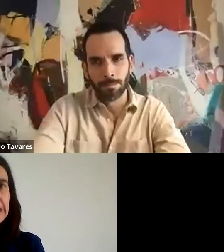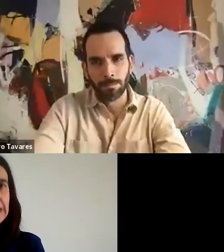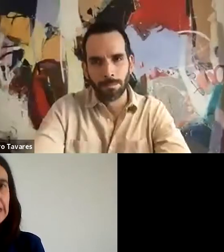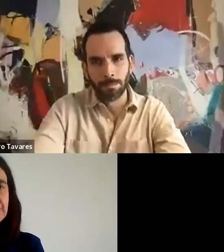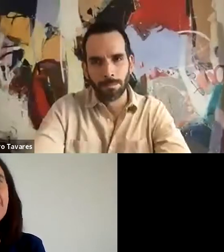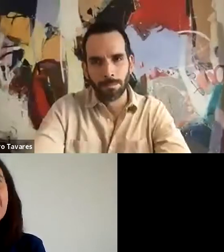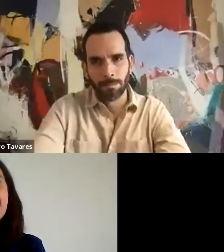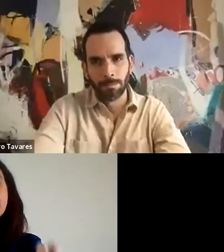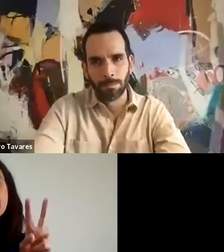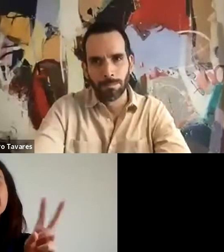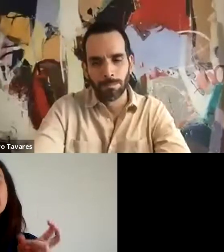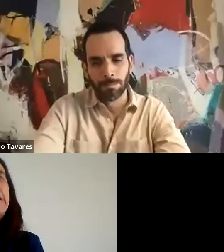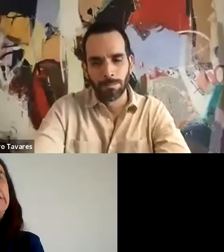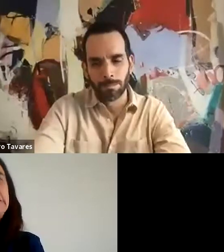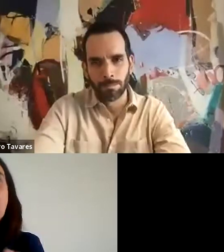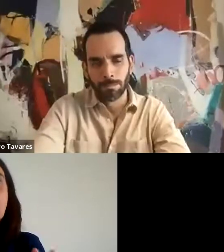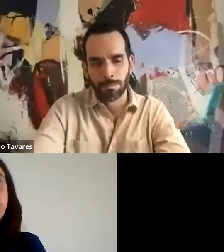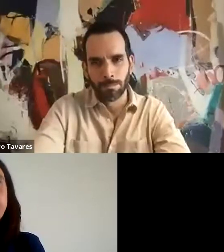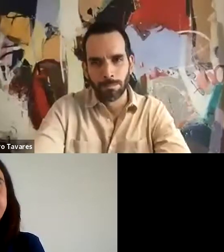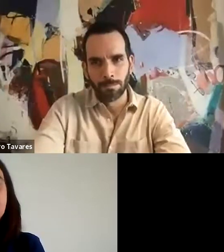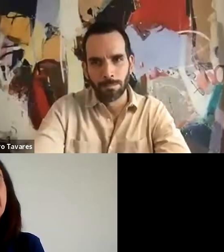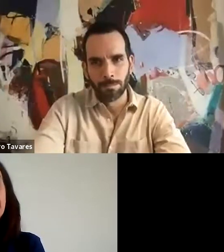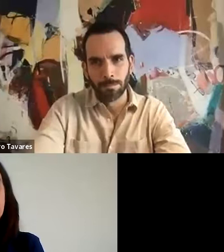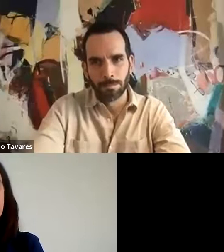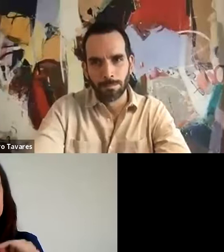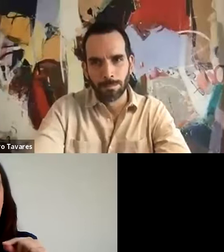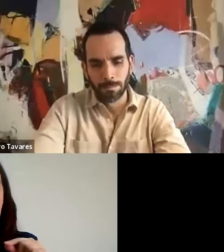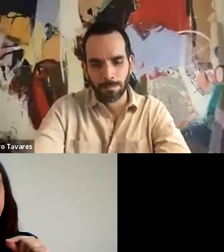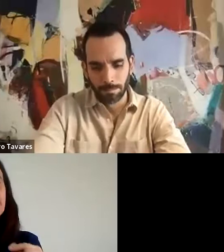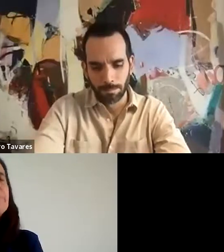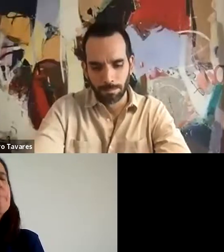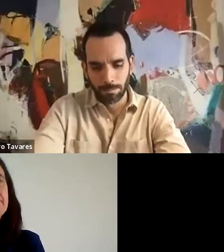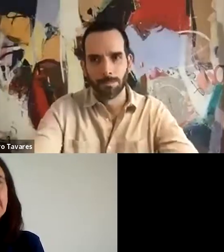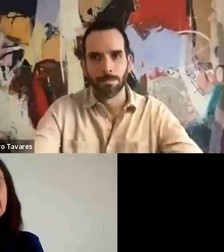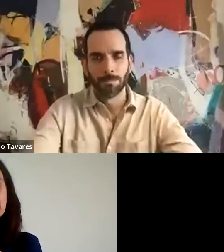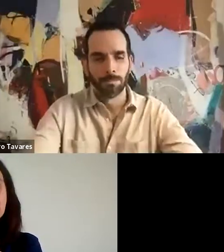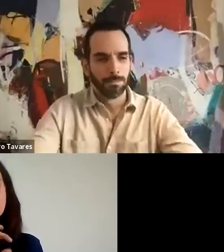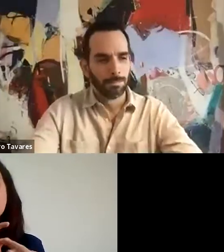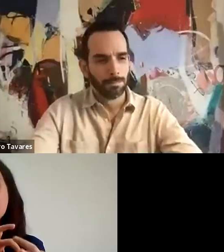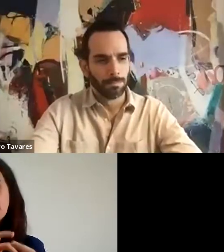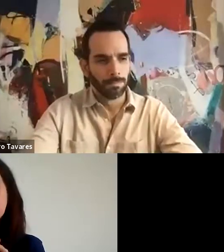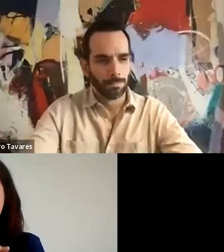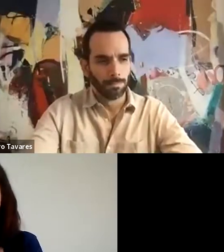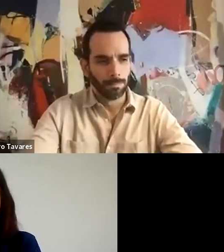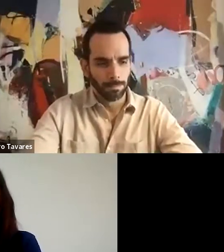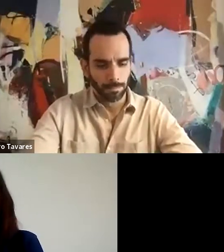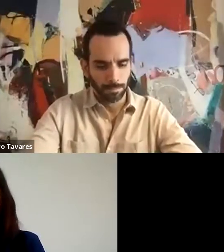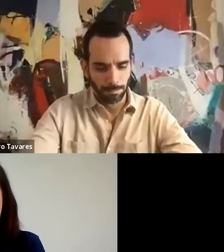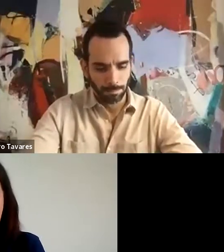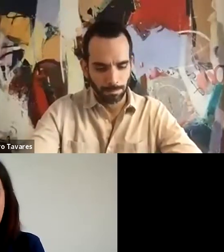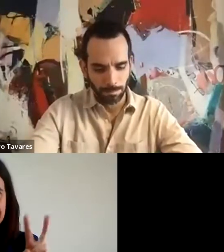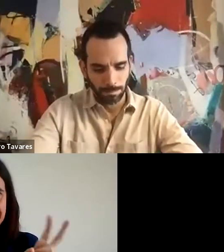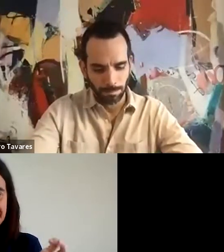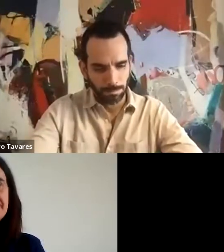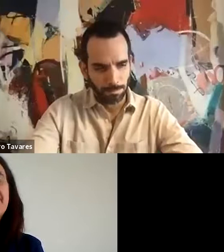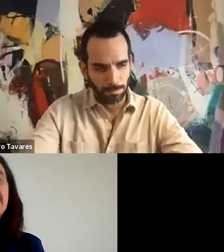como tema a primeira conferência do segundo ciclo, o trabalho colaborativo na administração pública. O segundo